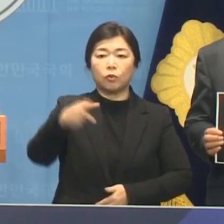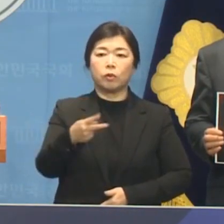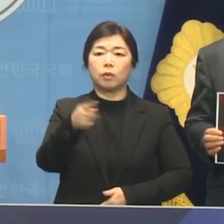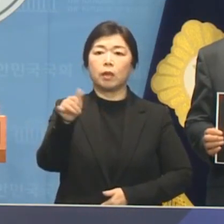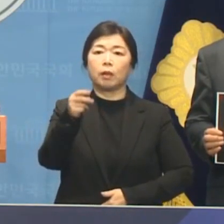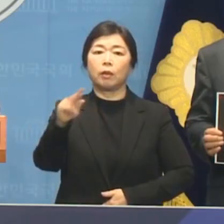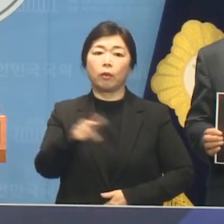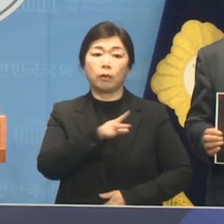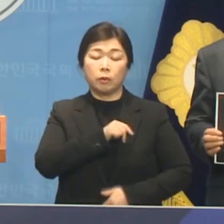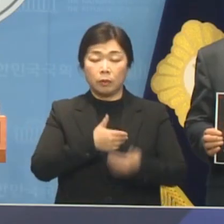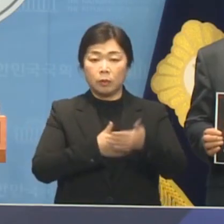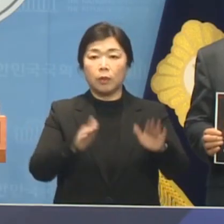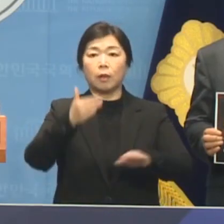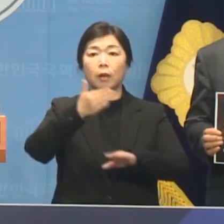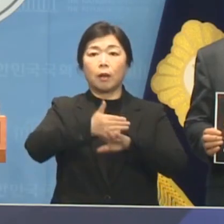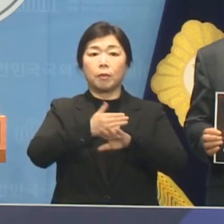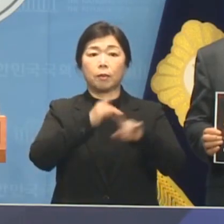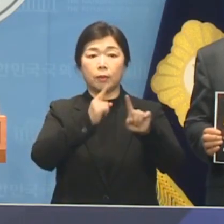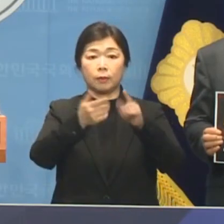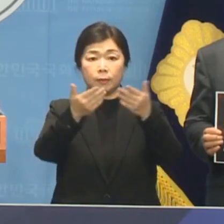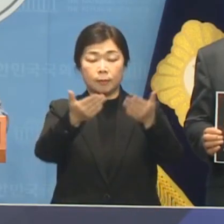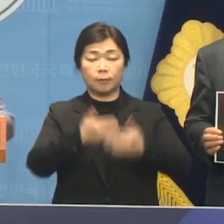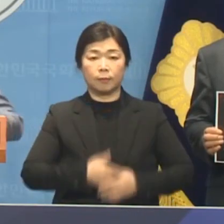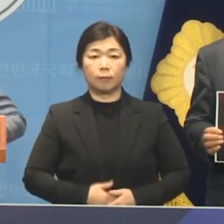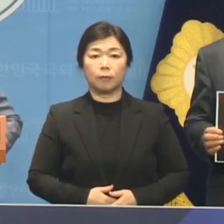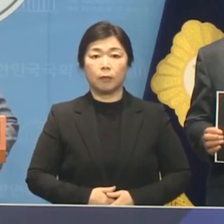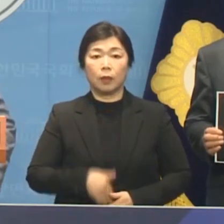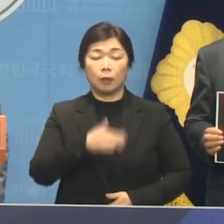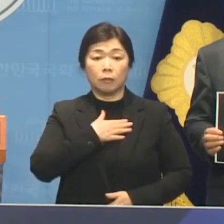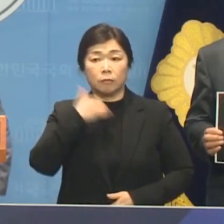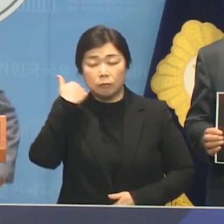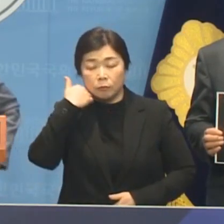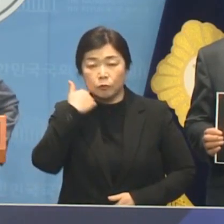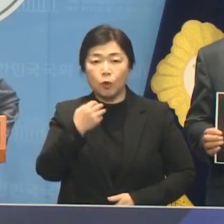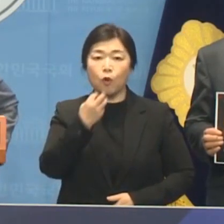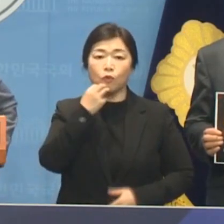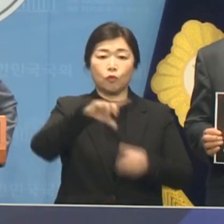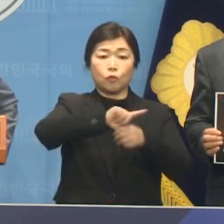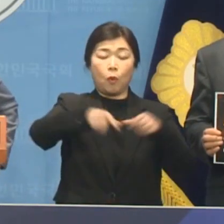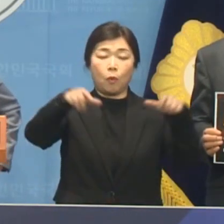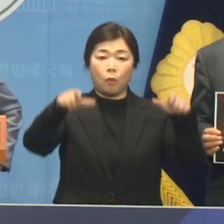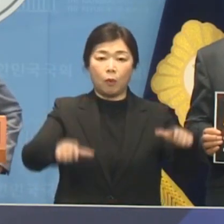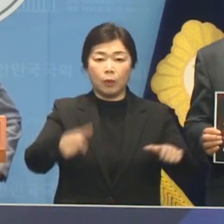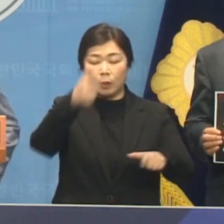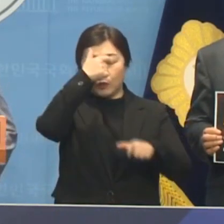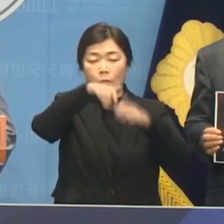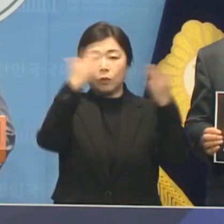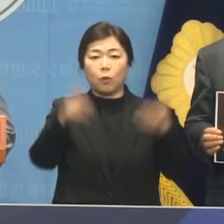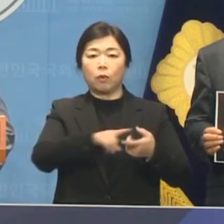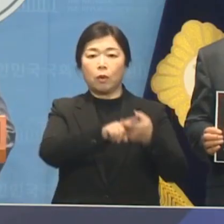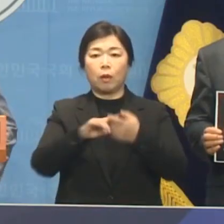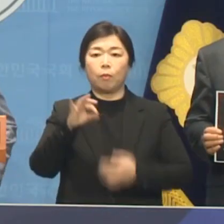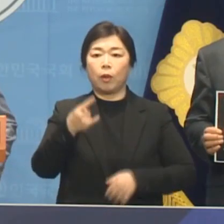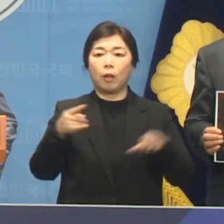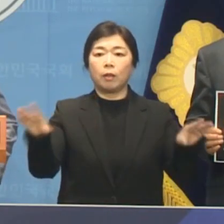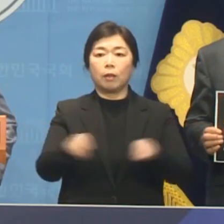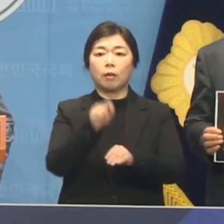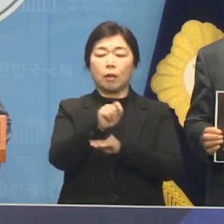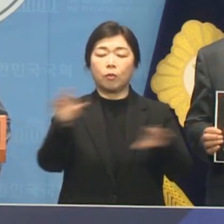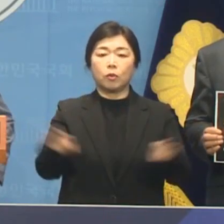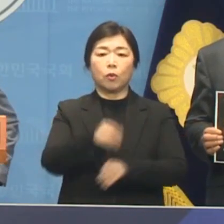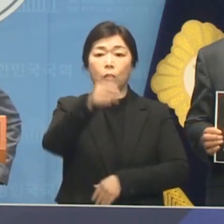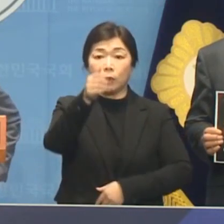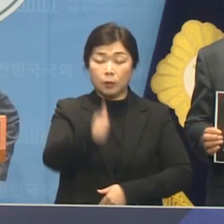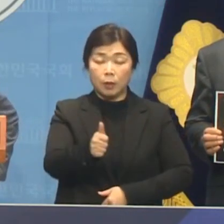의원실에 감사의 말씀을 드립니다. 저는 수도권 기독교 청년합회 사무총장